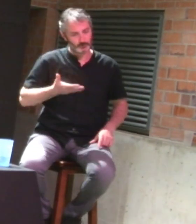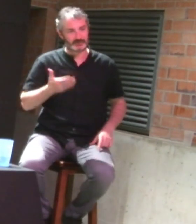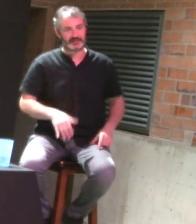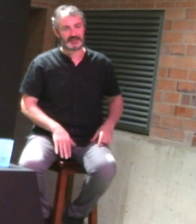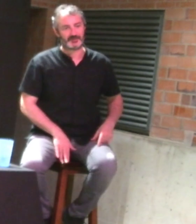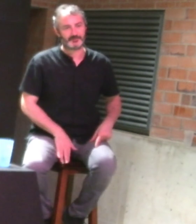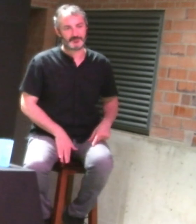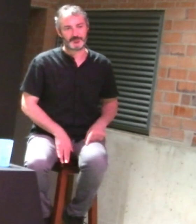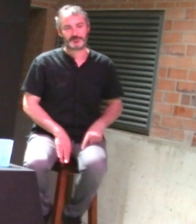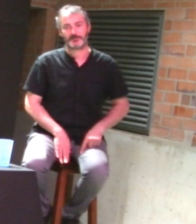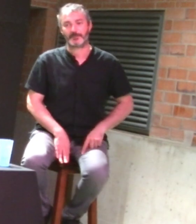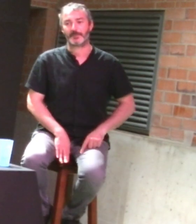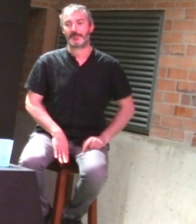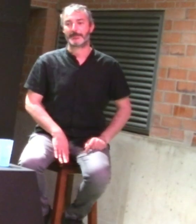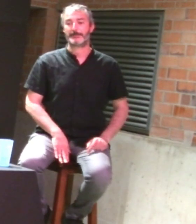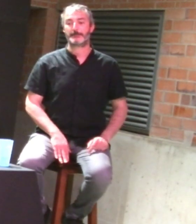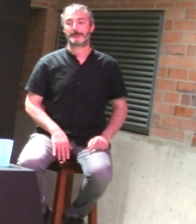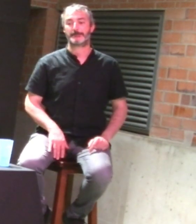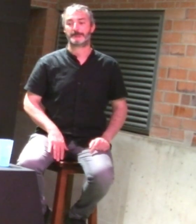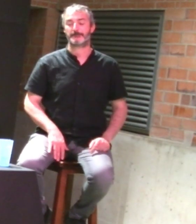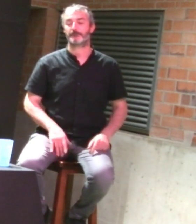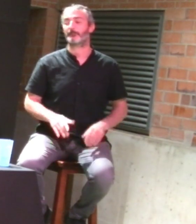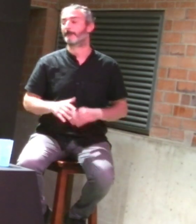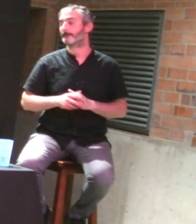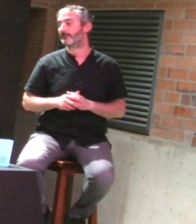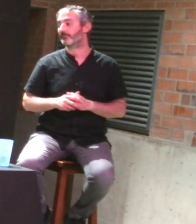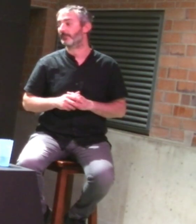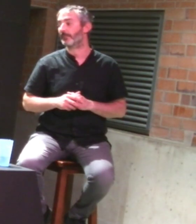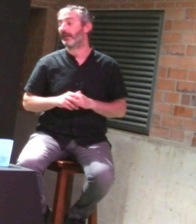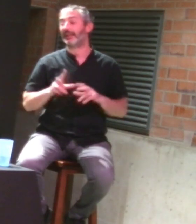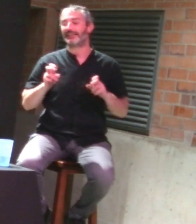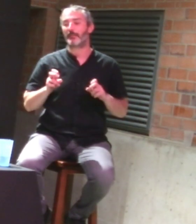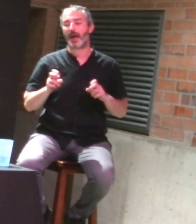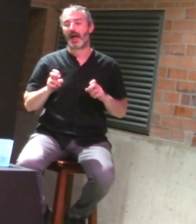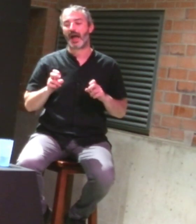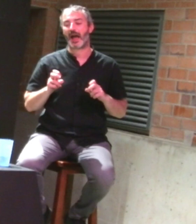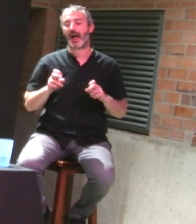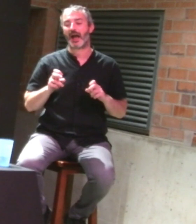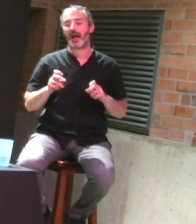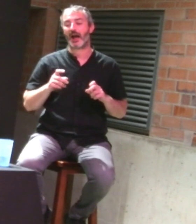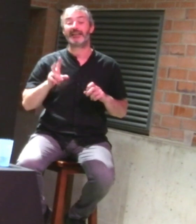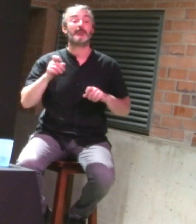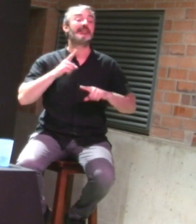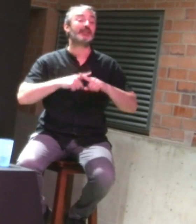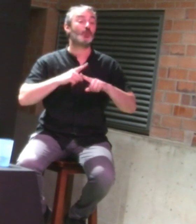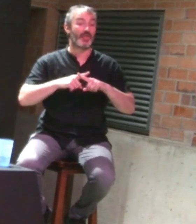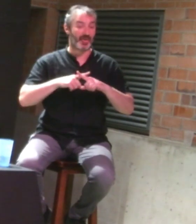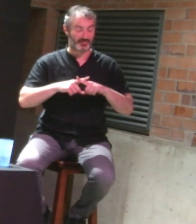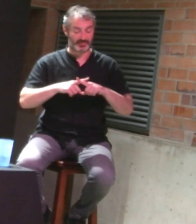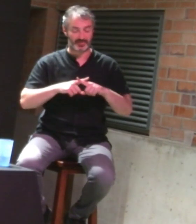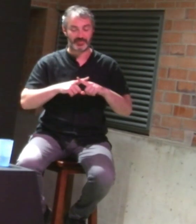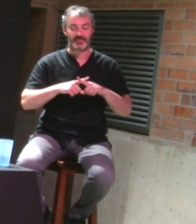a veure amb tots i totes nosaltres. La part de la sexualitat és molt important perquè des del moviment llibertari